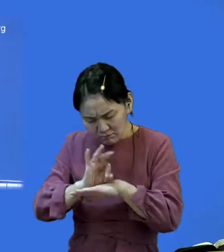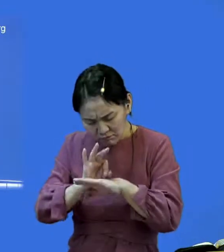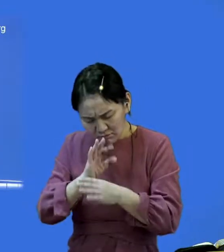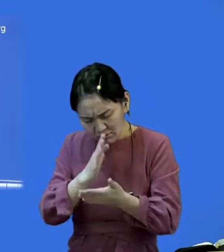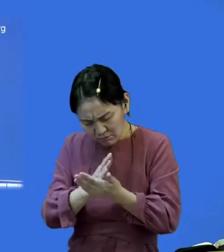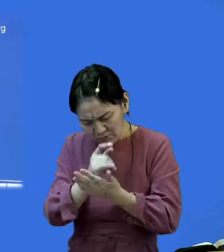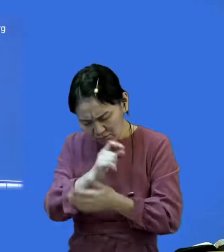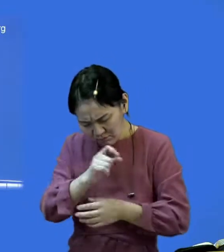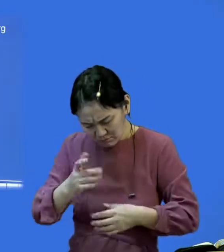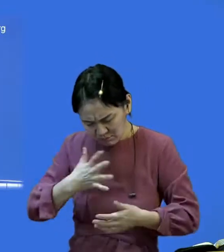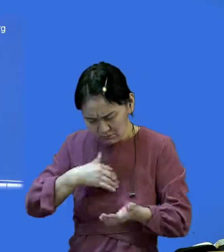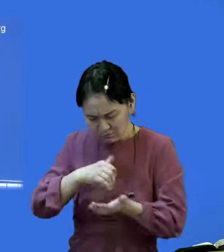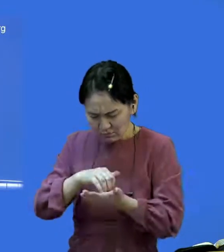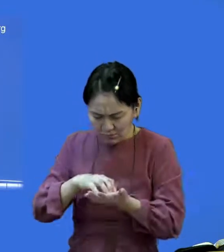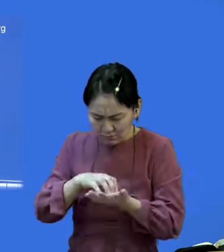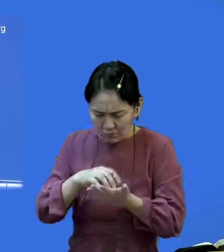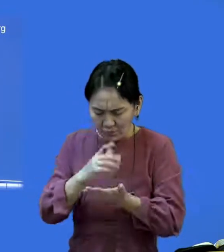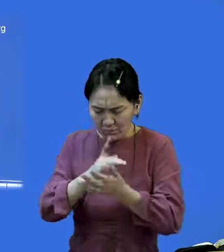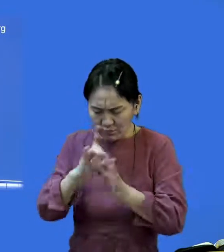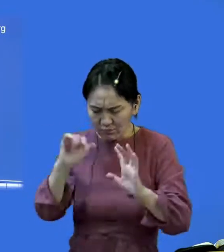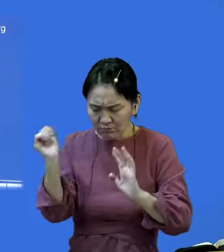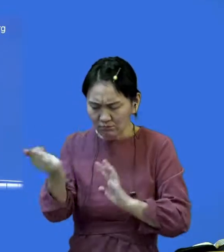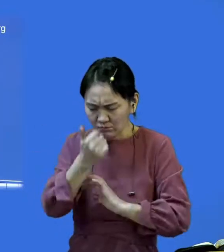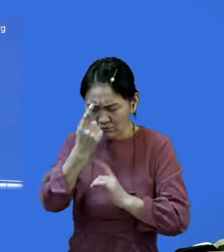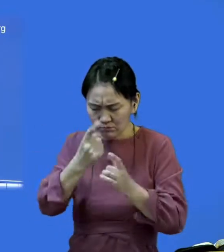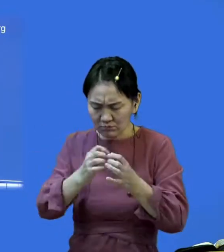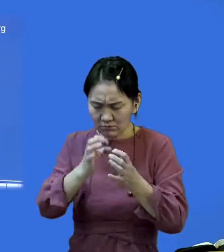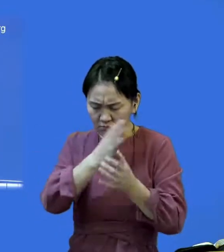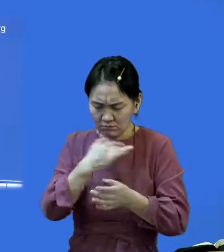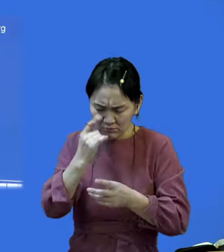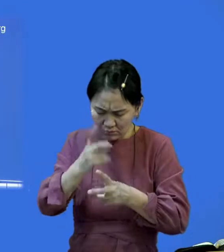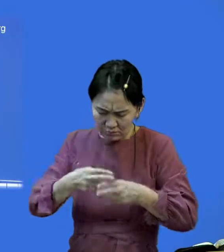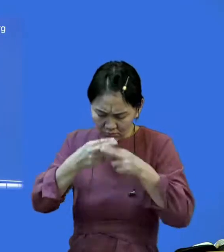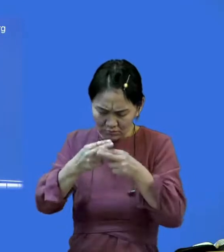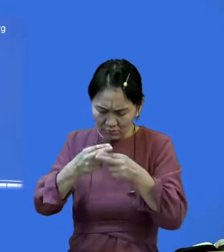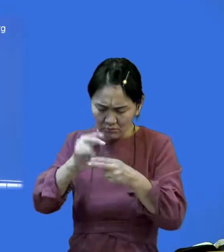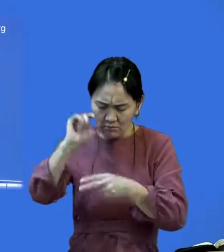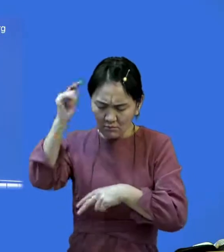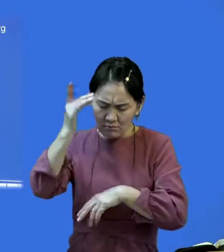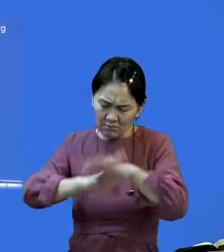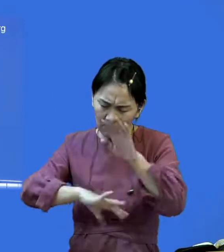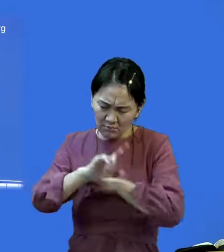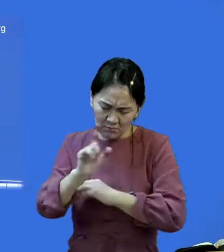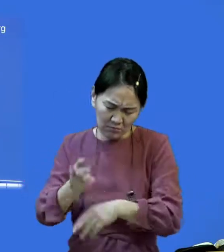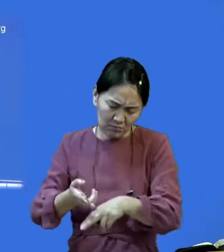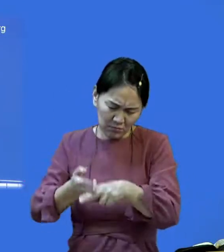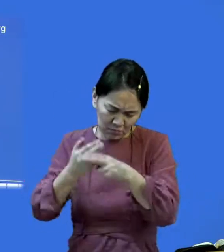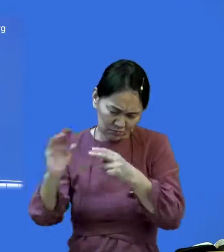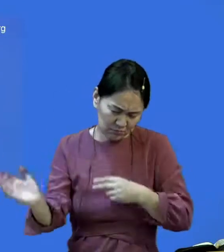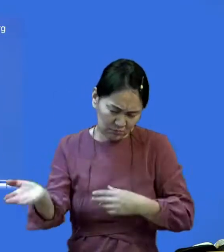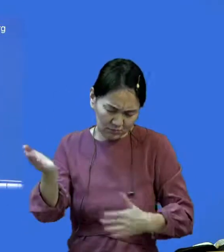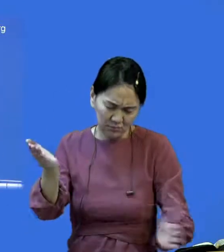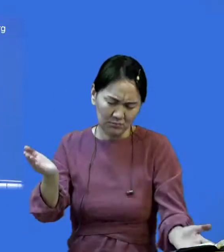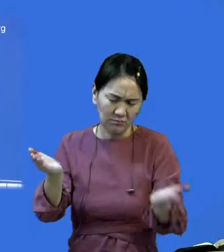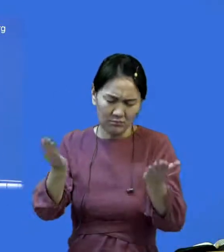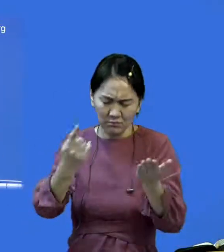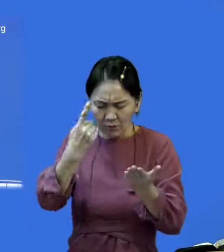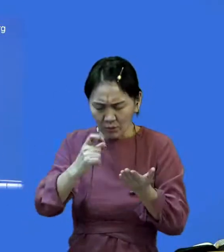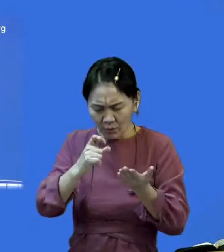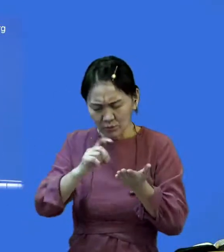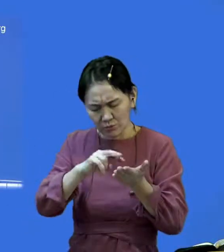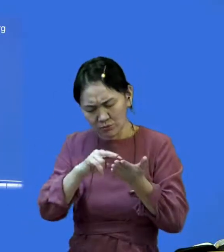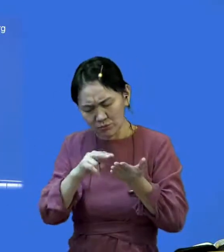байгаа хүмүүс, хүн нэг бүрийг эзэн та инэрэнгүй мутраараа түшин тулж, нэгч хүн бүдрэн алдахгүй байхад эзэн